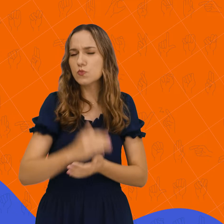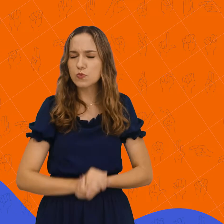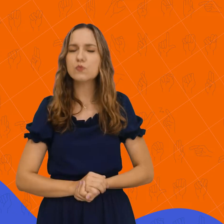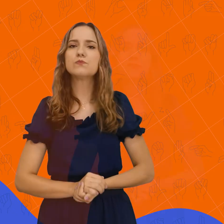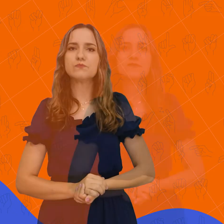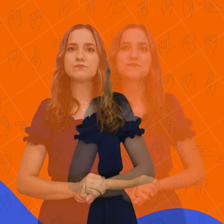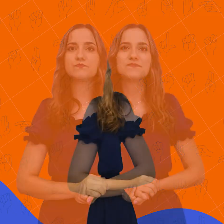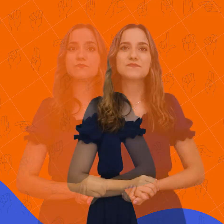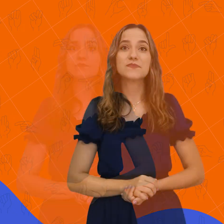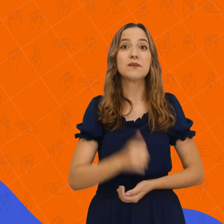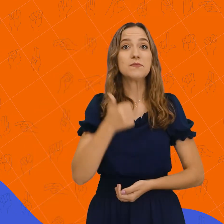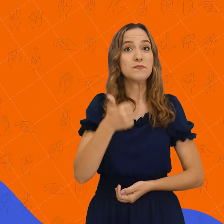Em